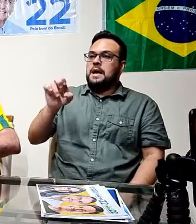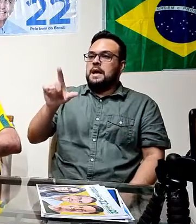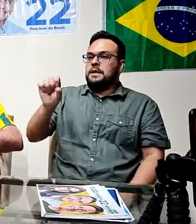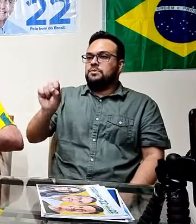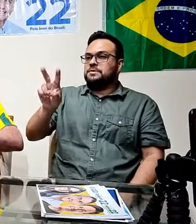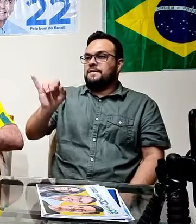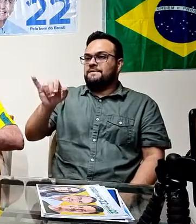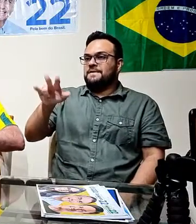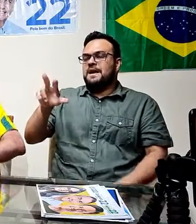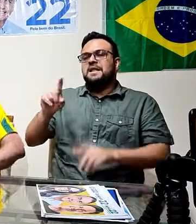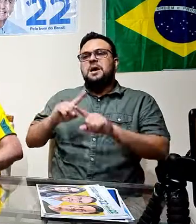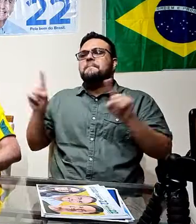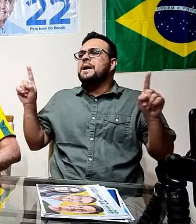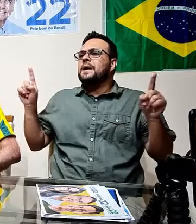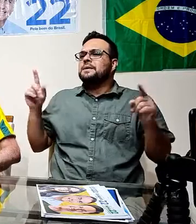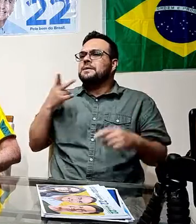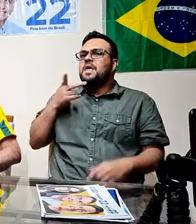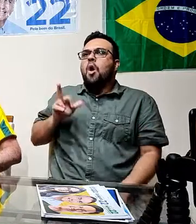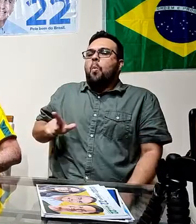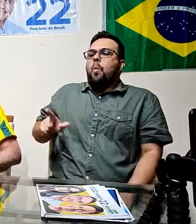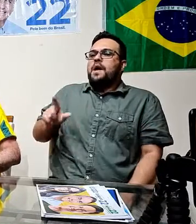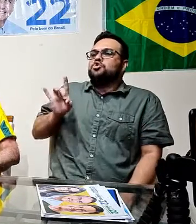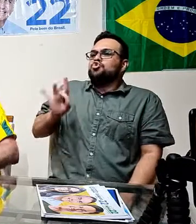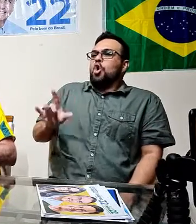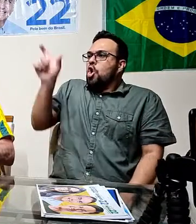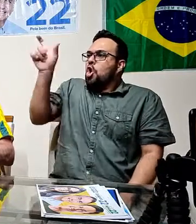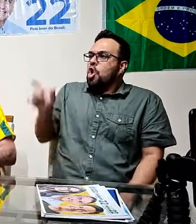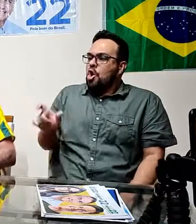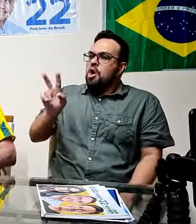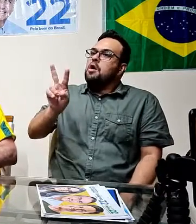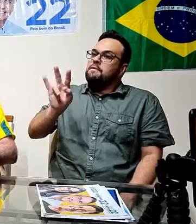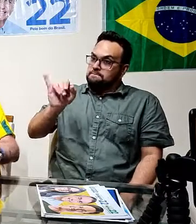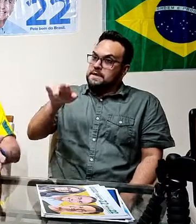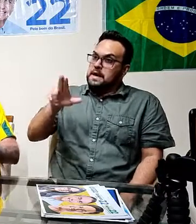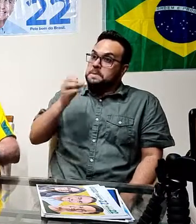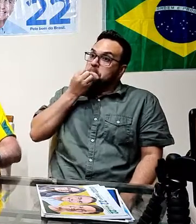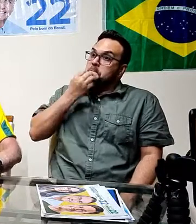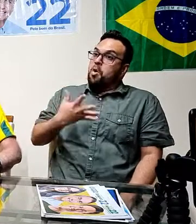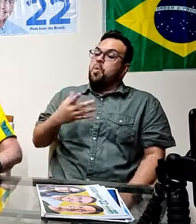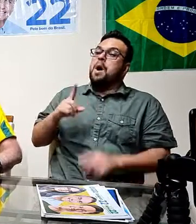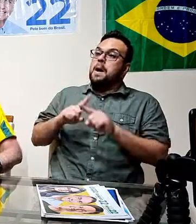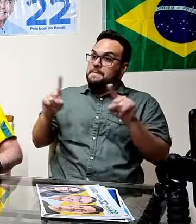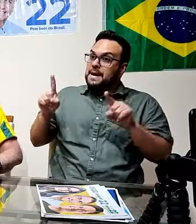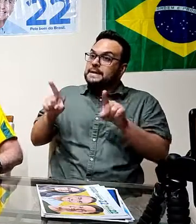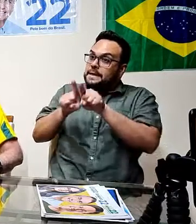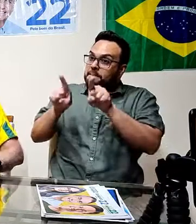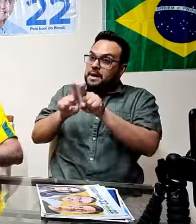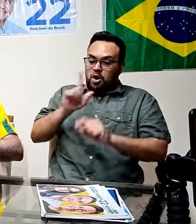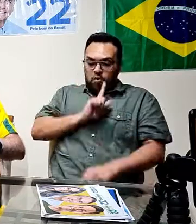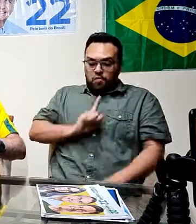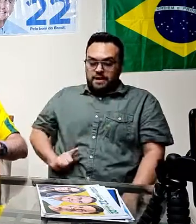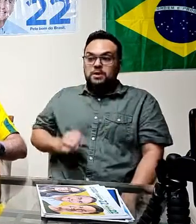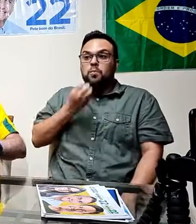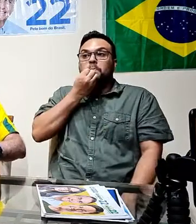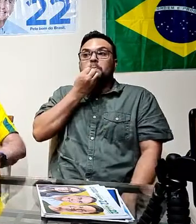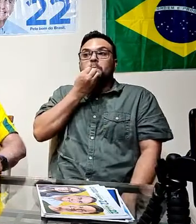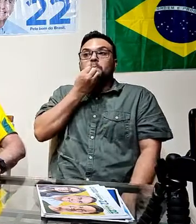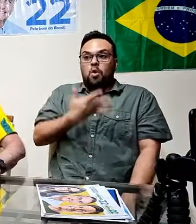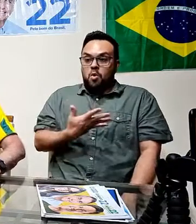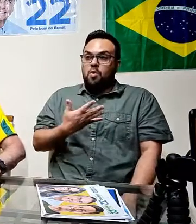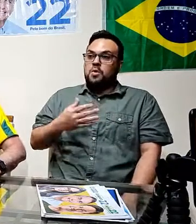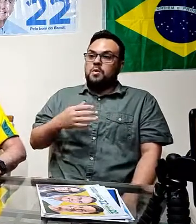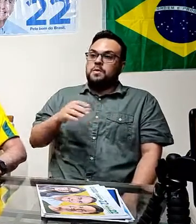aqui, tá? Sabendo que o Viana é uma boa opção, mas temos um bom governador que concorre à eleição por